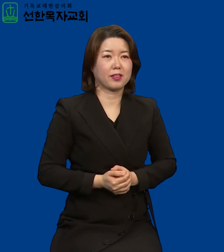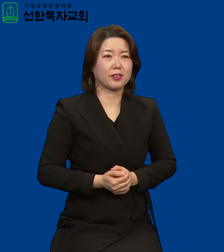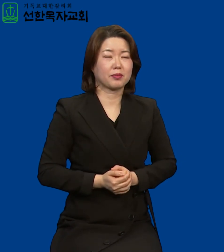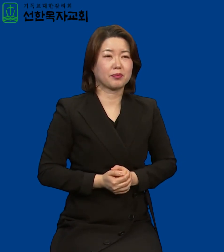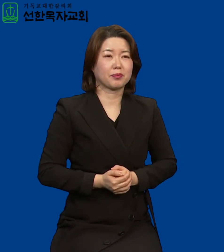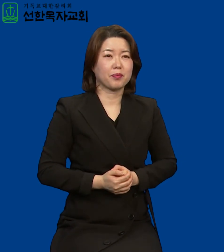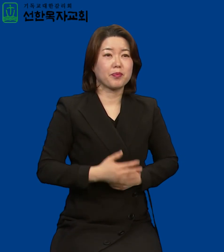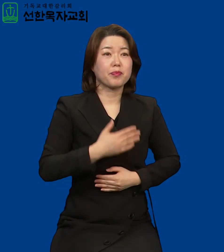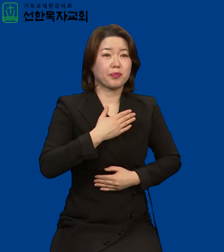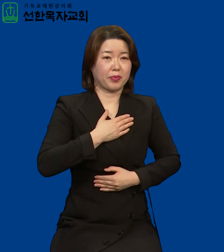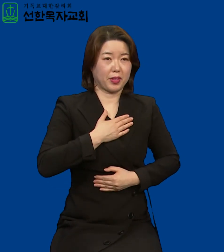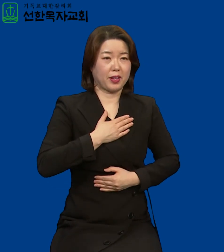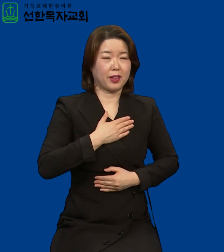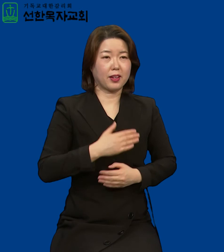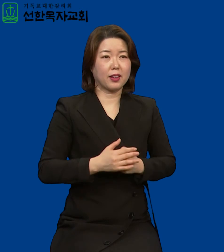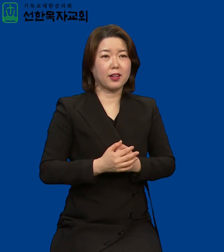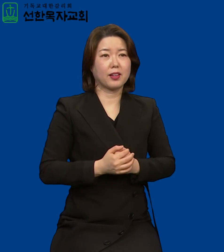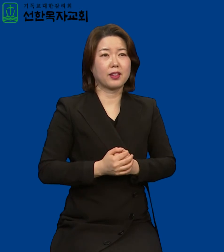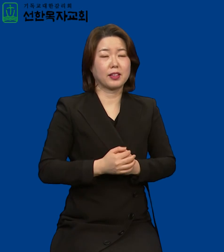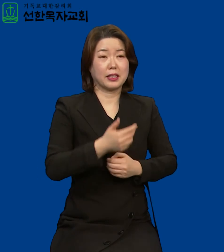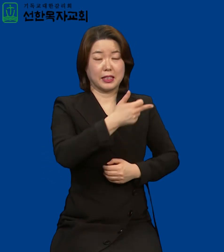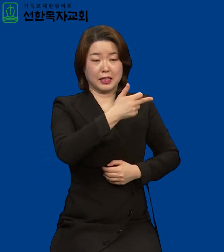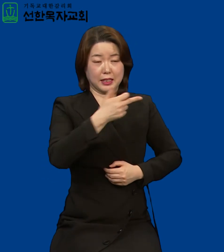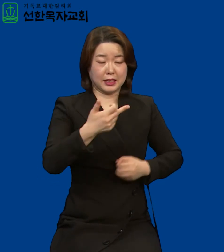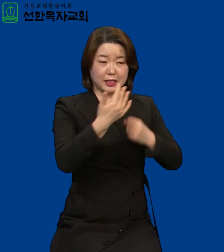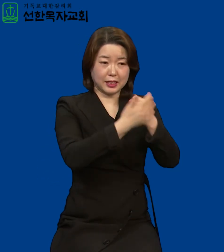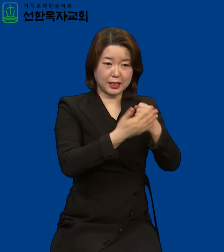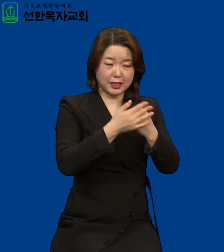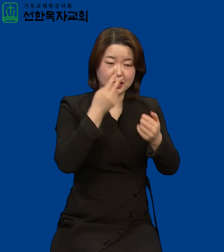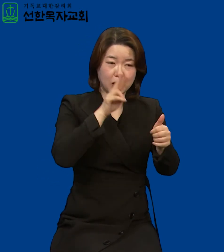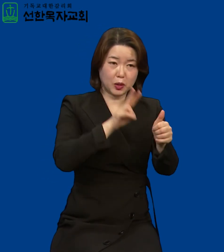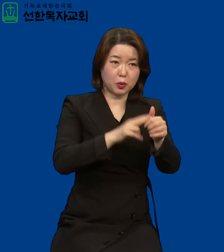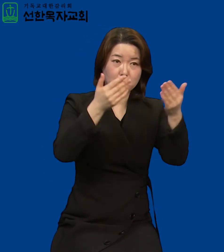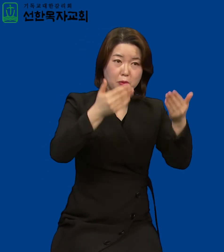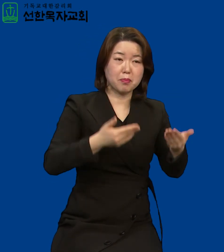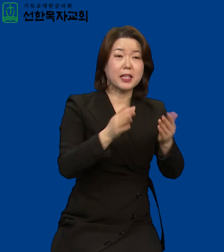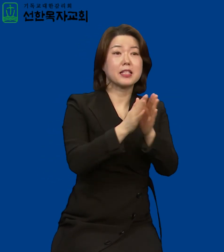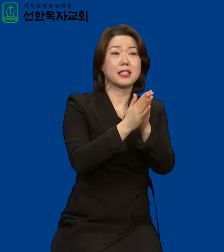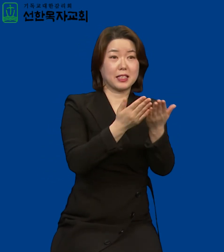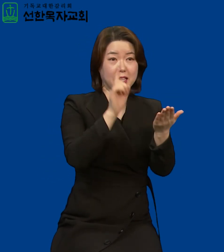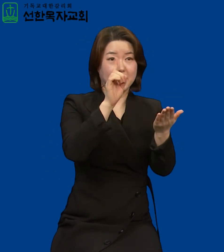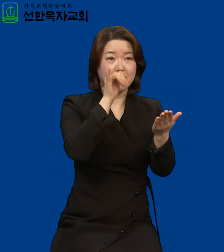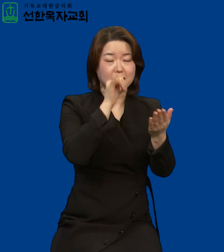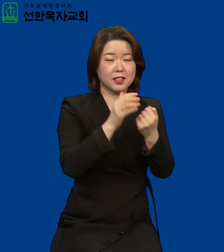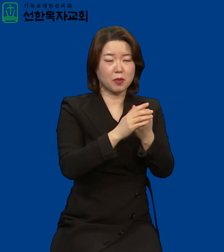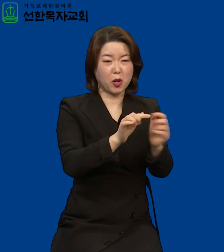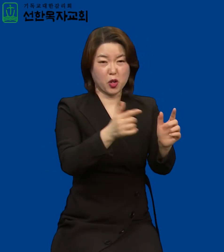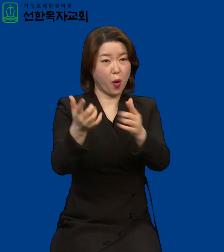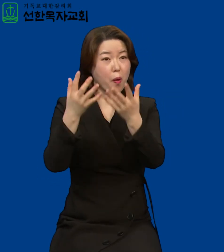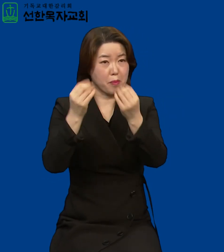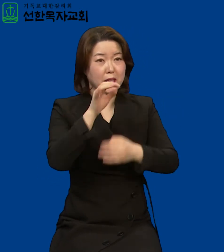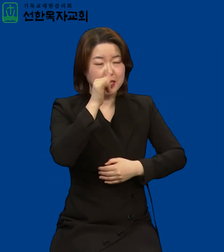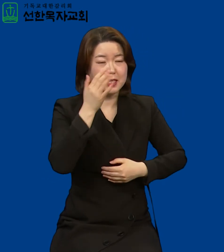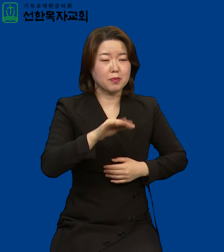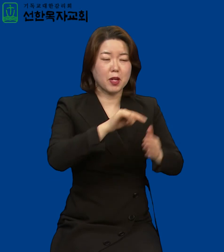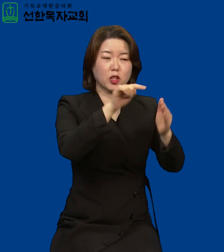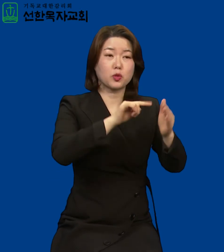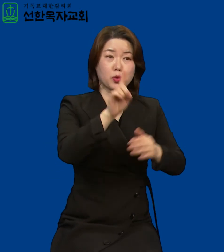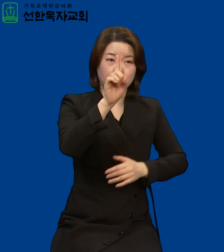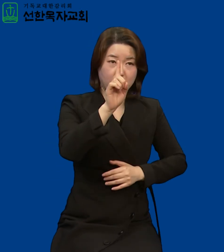제가 큰 은혜도 도전도 받은 책 여러 권이 있지만 그 중에